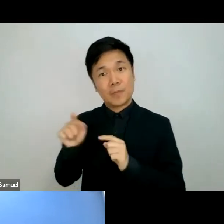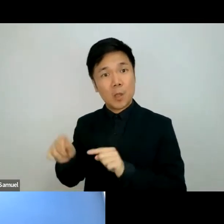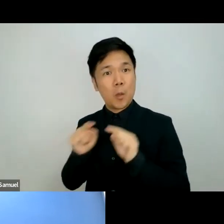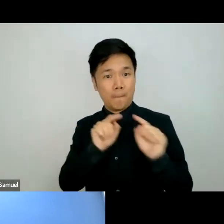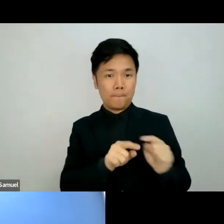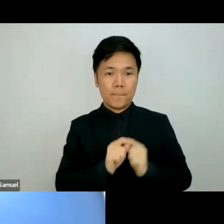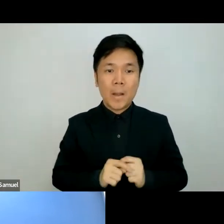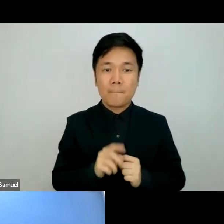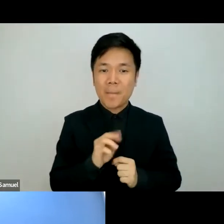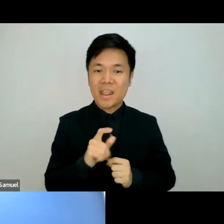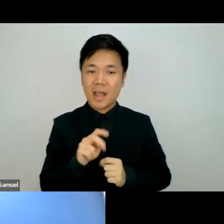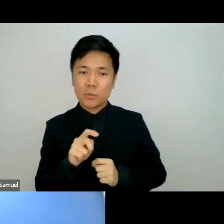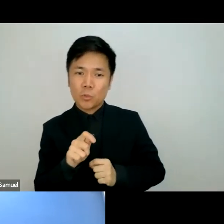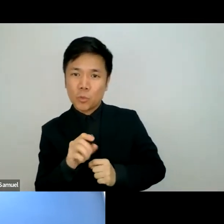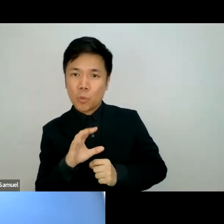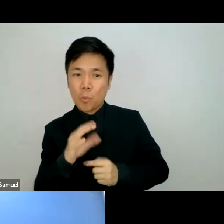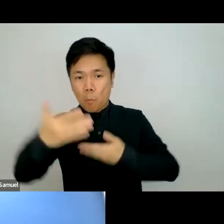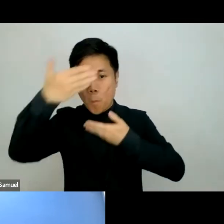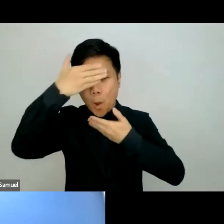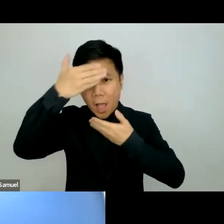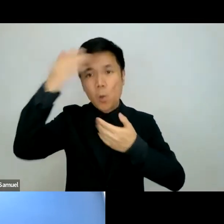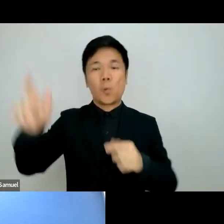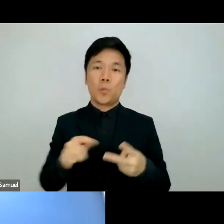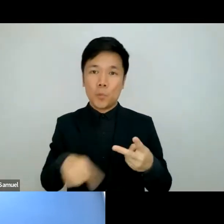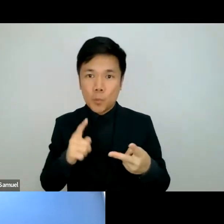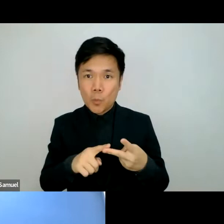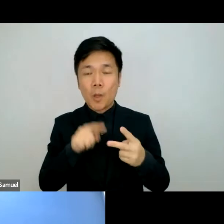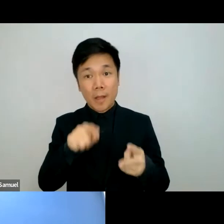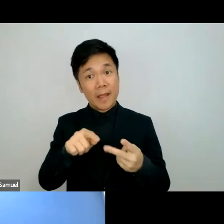en Islande, au Toronto, et aussi